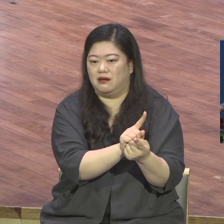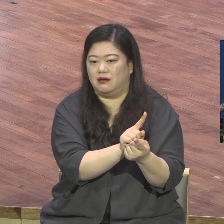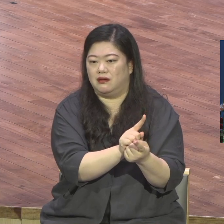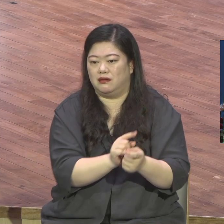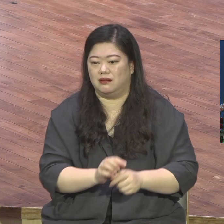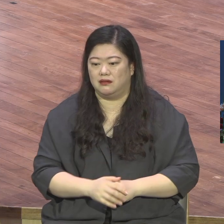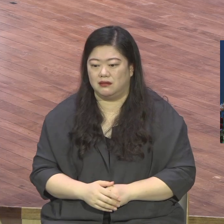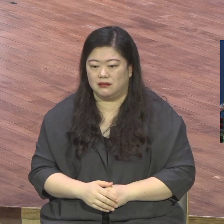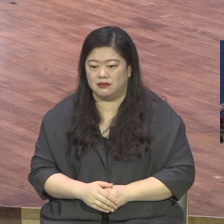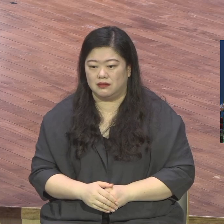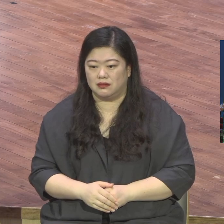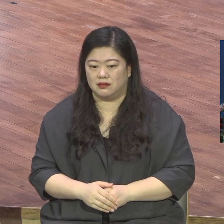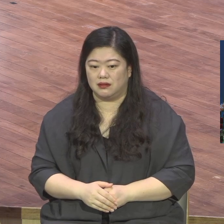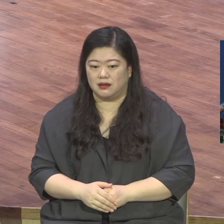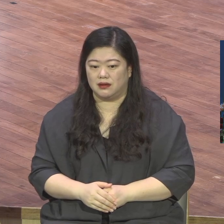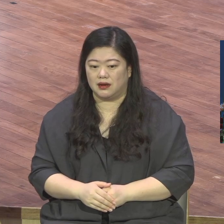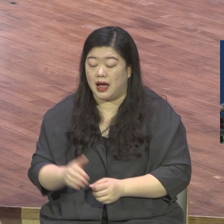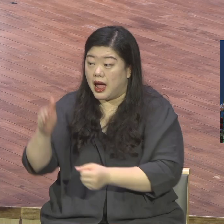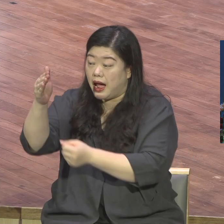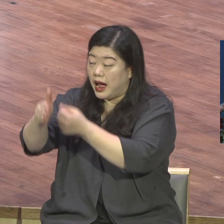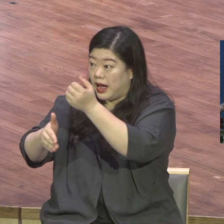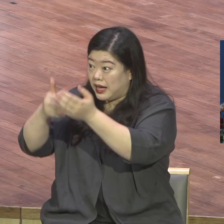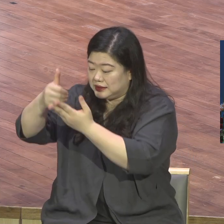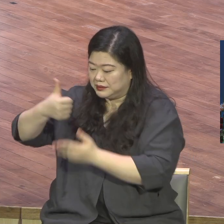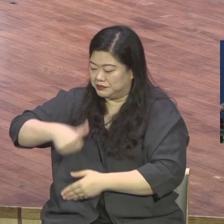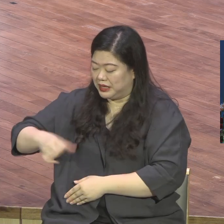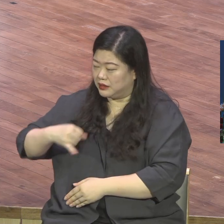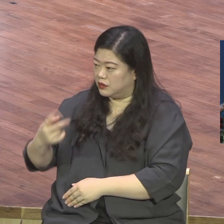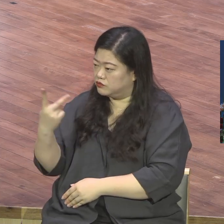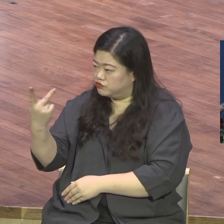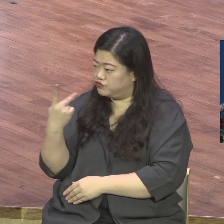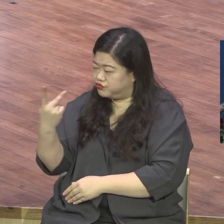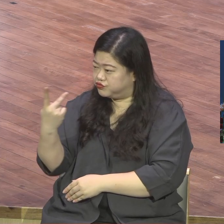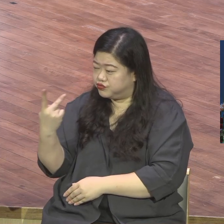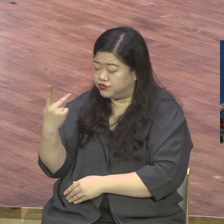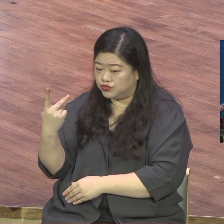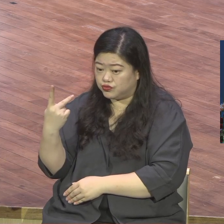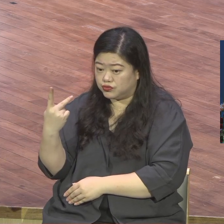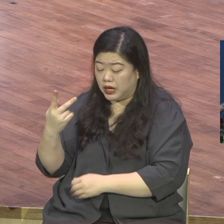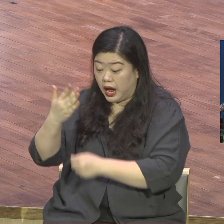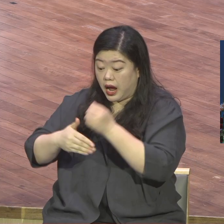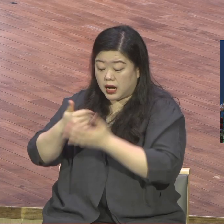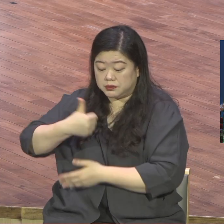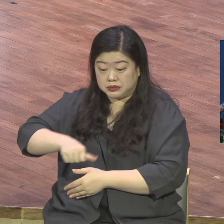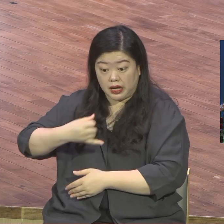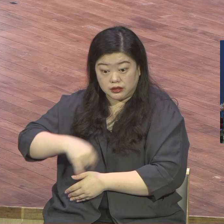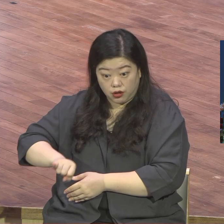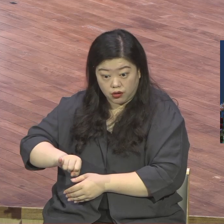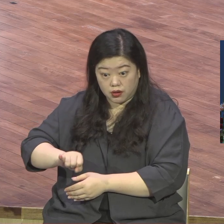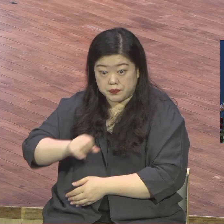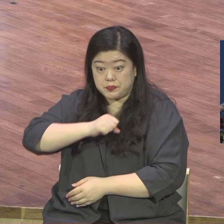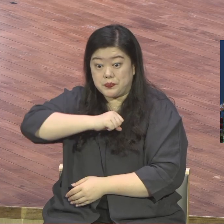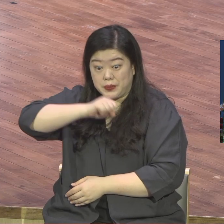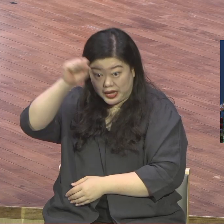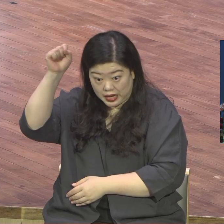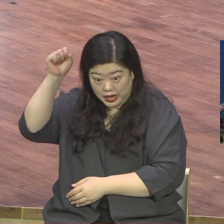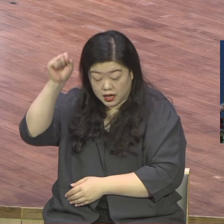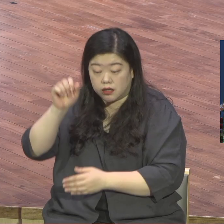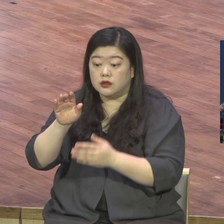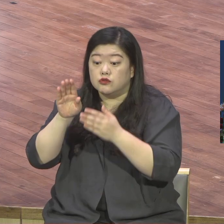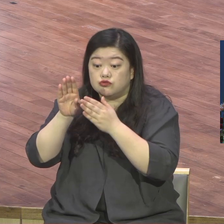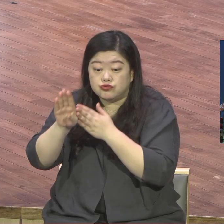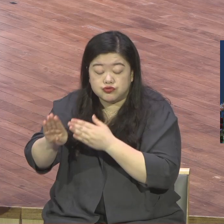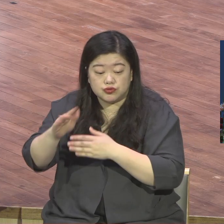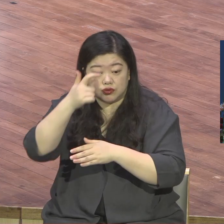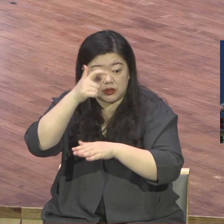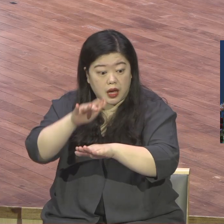이루어진 하나님의 자녀만이 드리는 특권이에요. 아무나 못 드립니다. 대통령도 못 드려요.